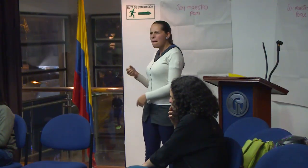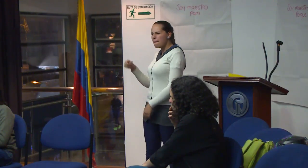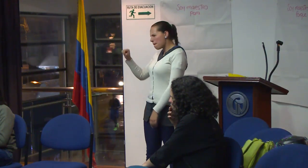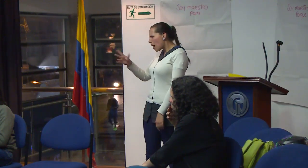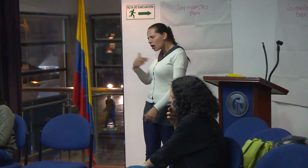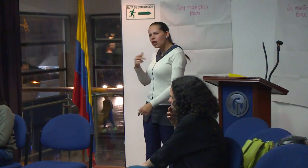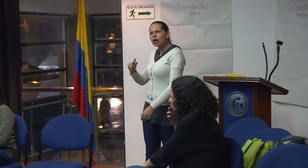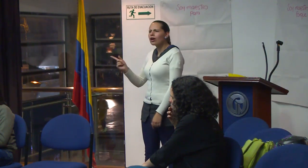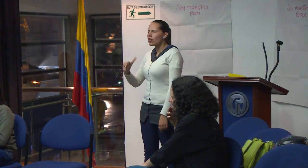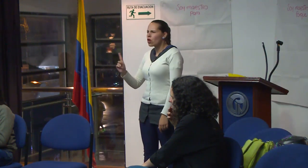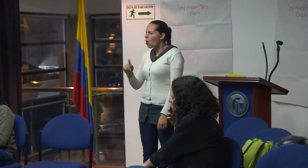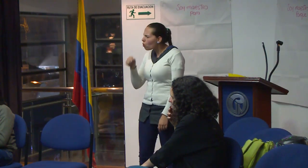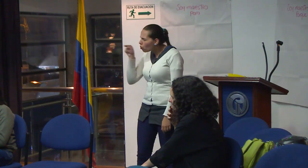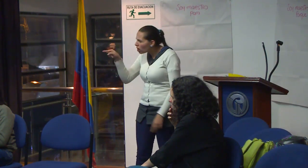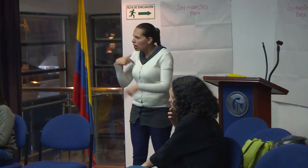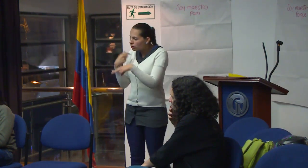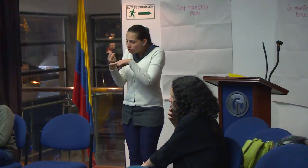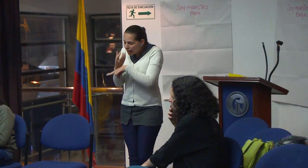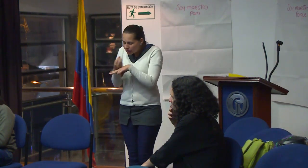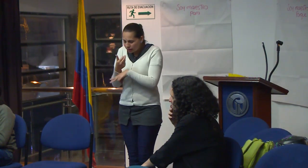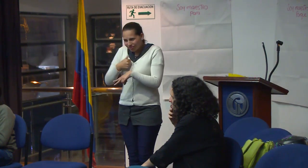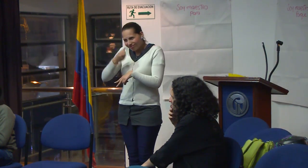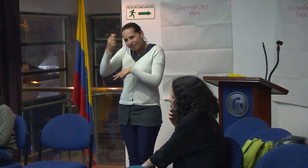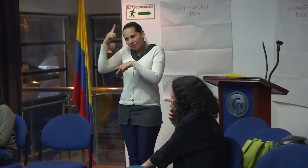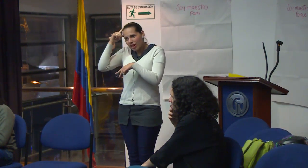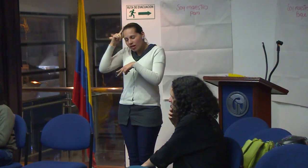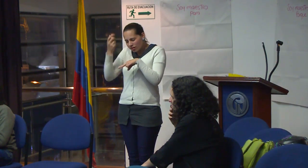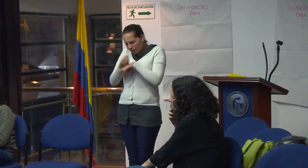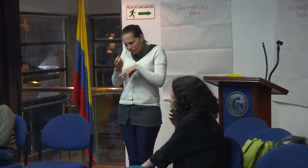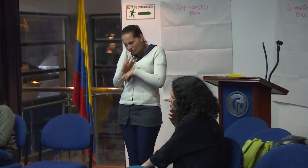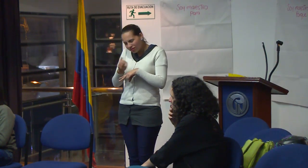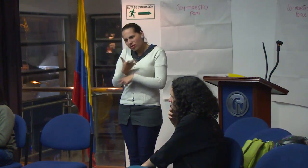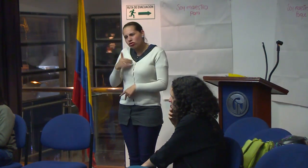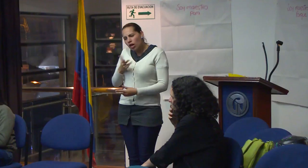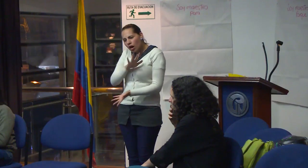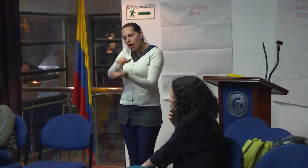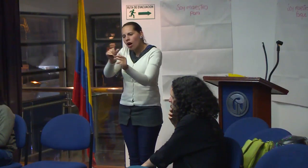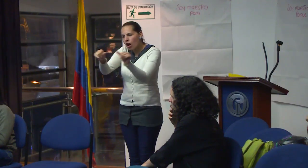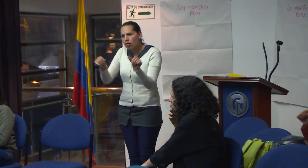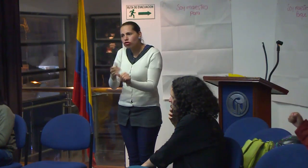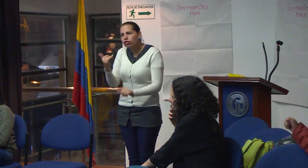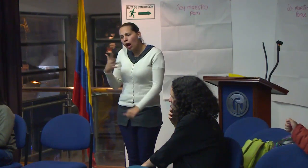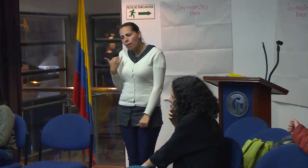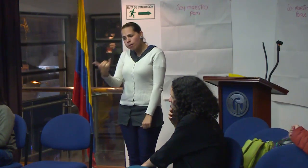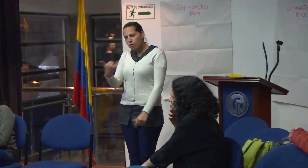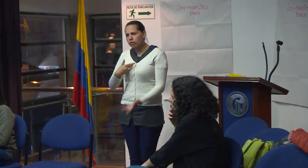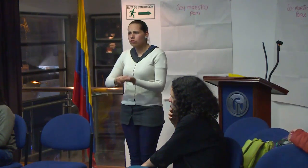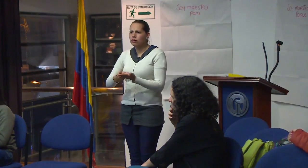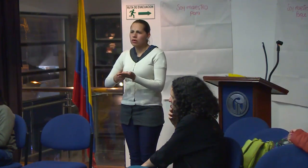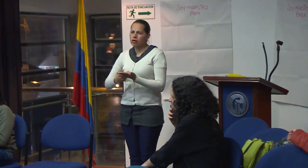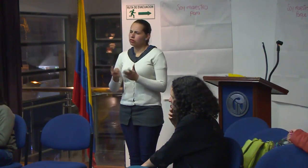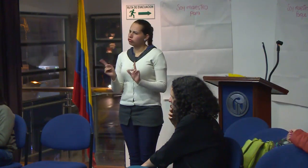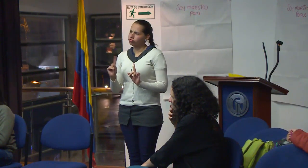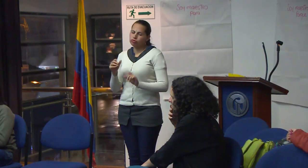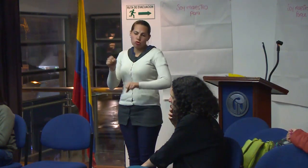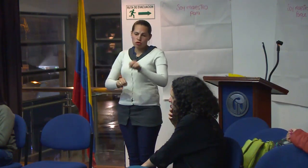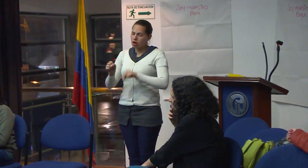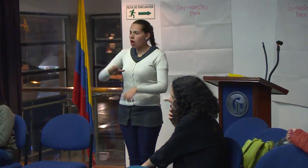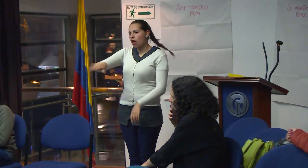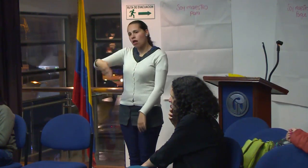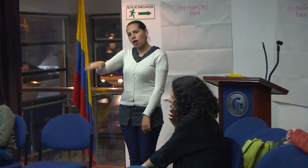maestra Joana, va a llegar a un aula donde puede que no tenga el intérprete y donde es bueno que